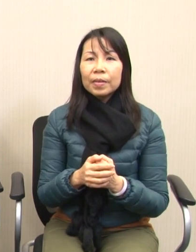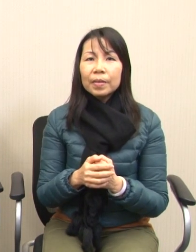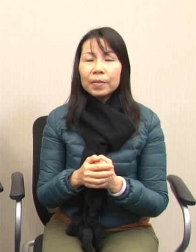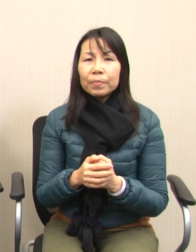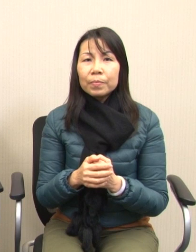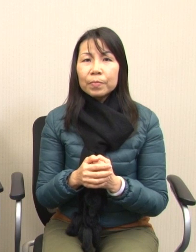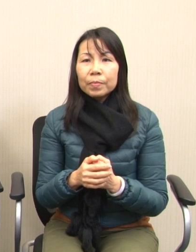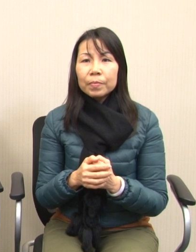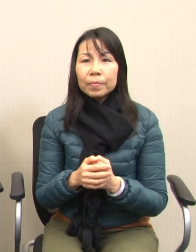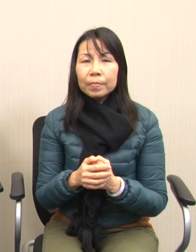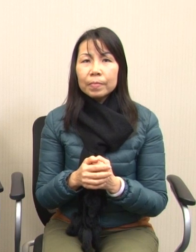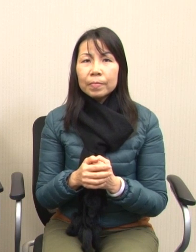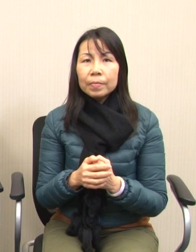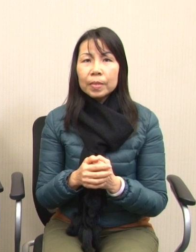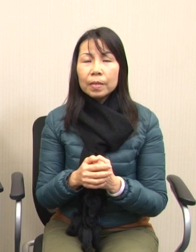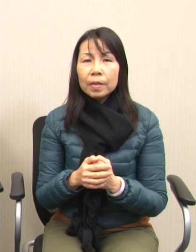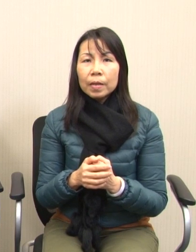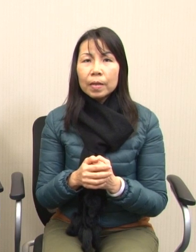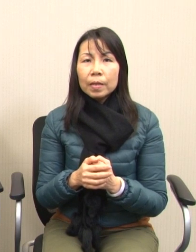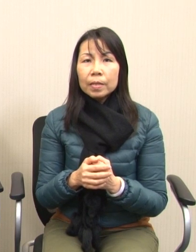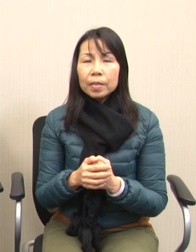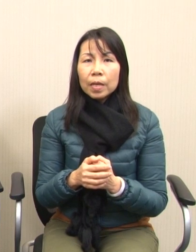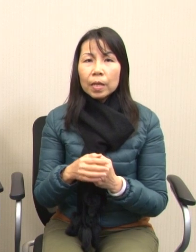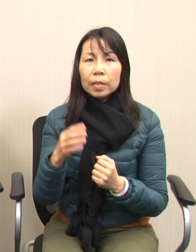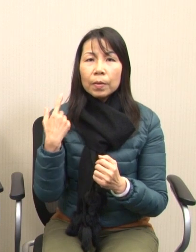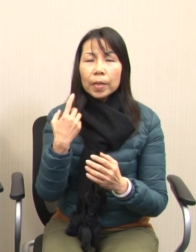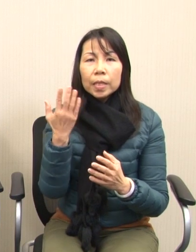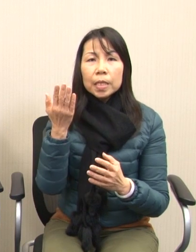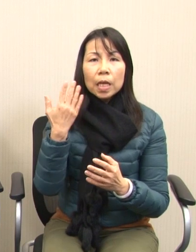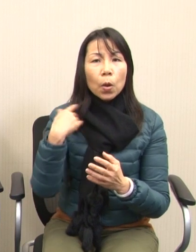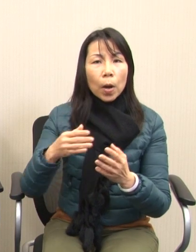的故的教訓，所多瑪城若有十個義人，